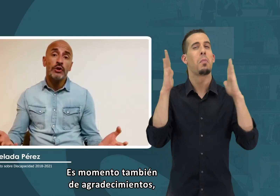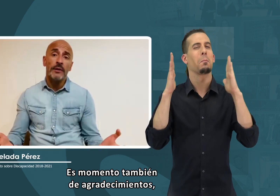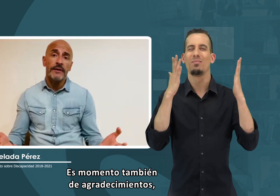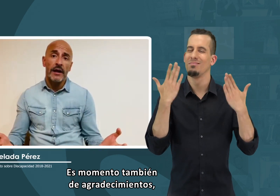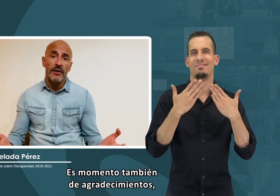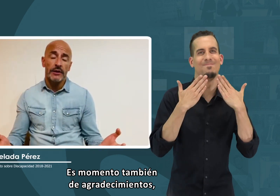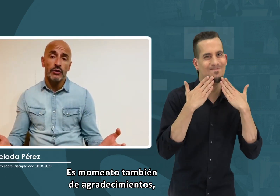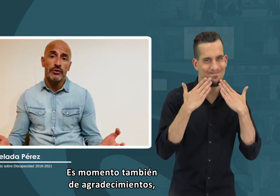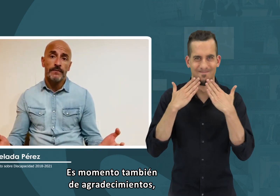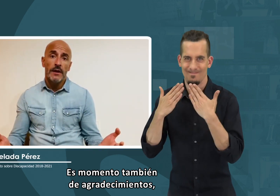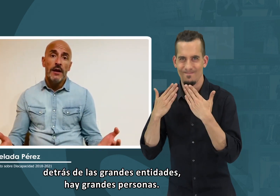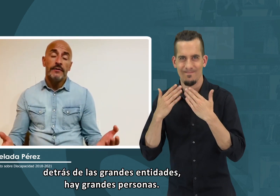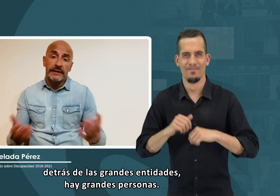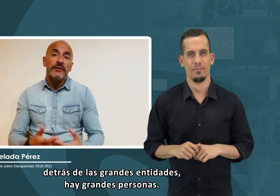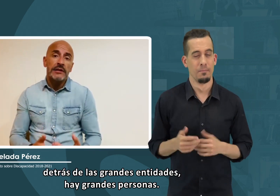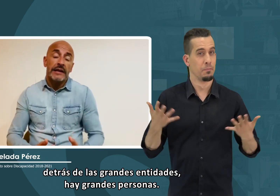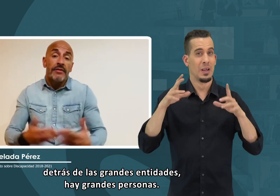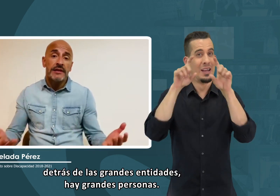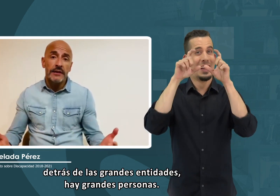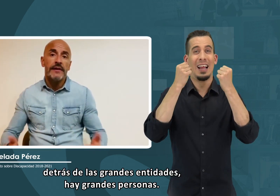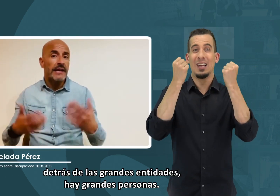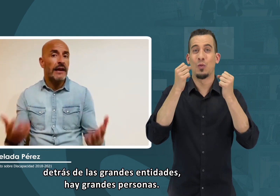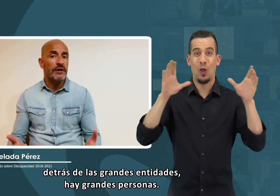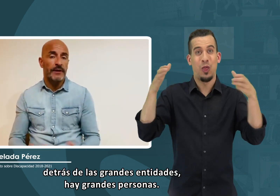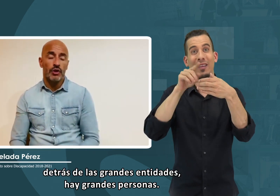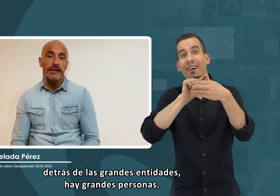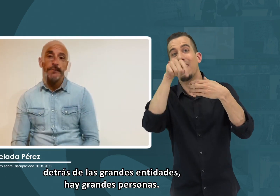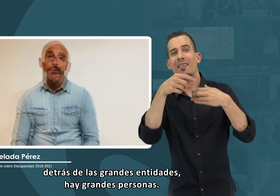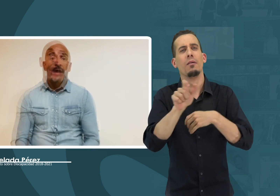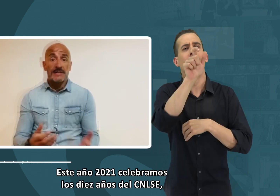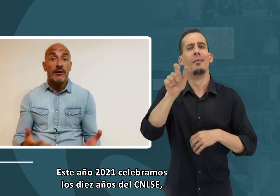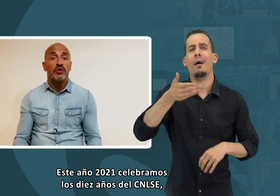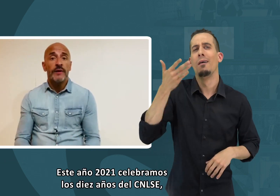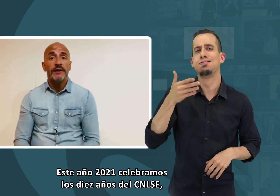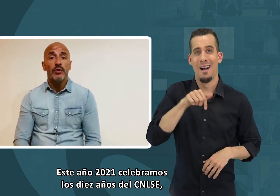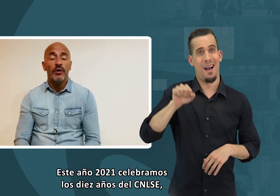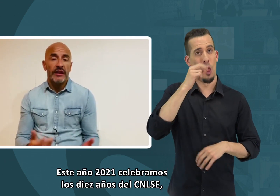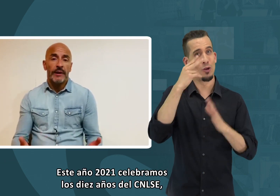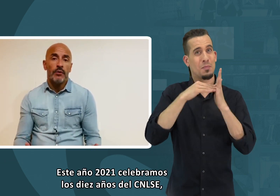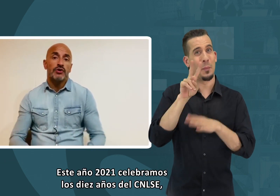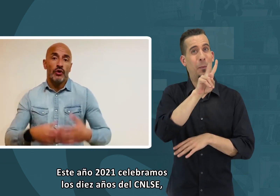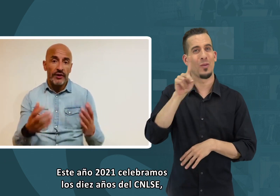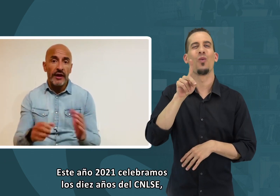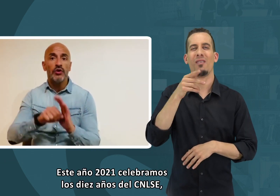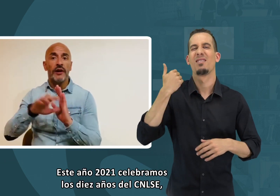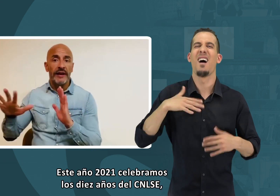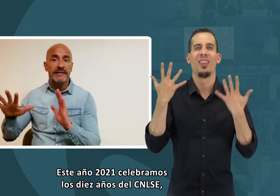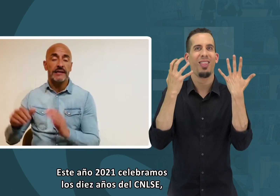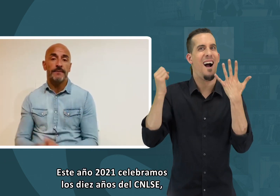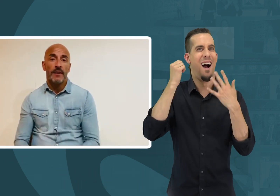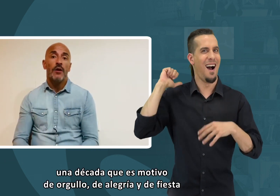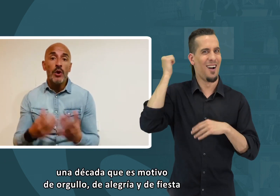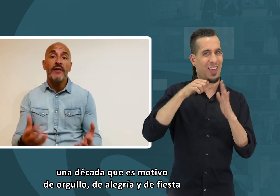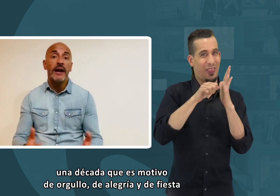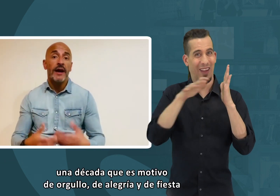Es momento también de agradecimientos. Detrás de las grandes entidades hay grandes personas. Este año 2021 celebramos los 10 años del